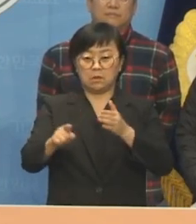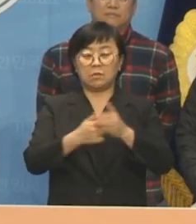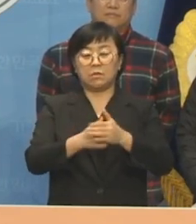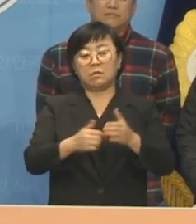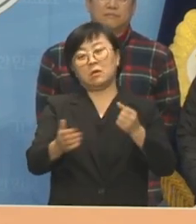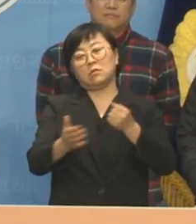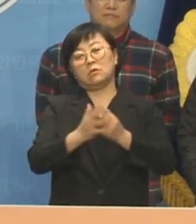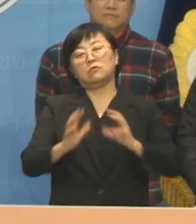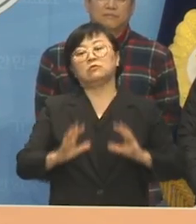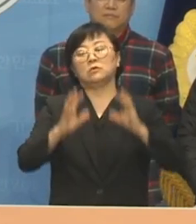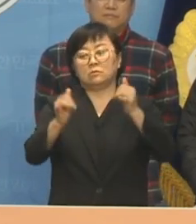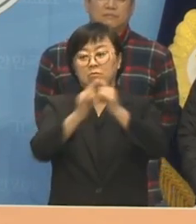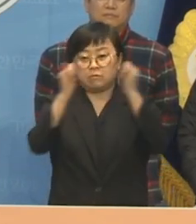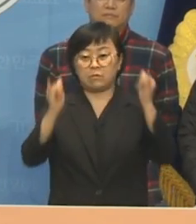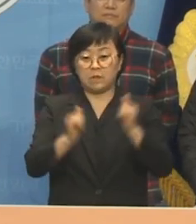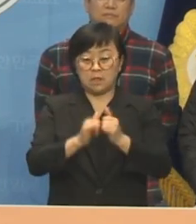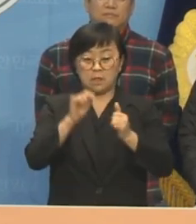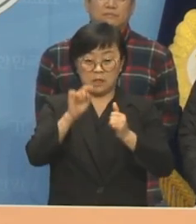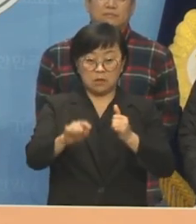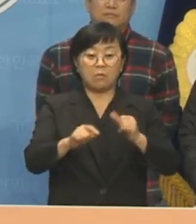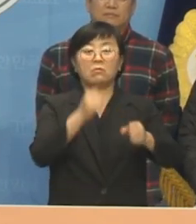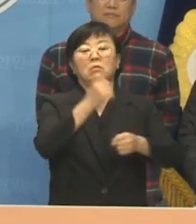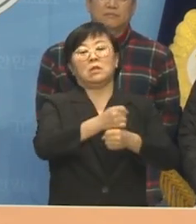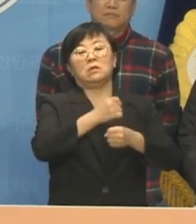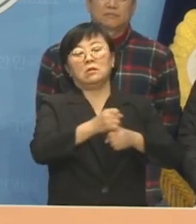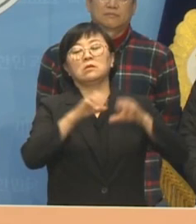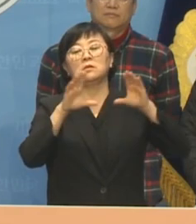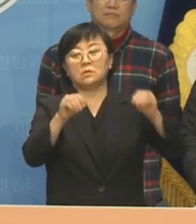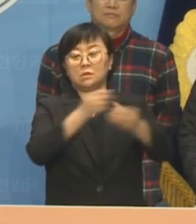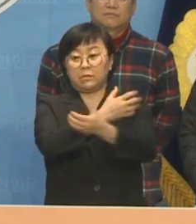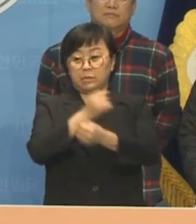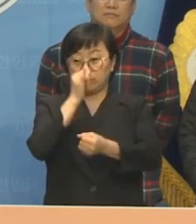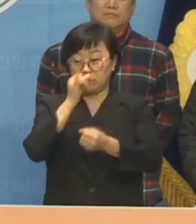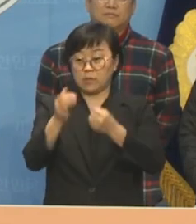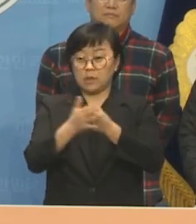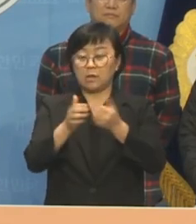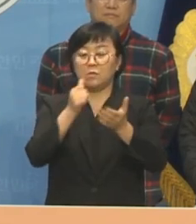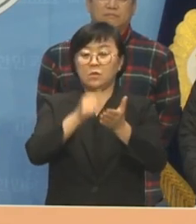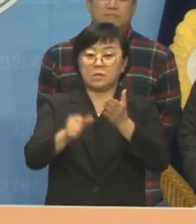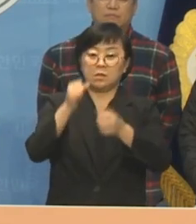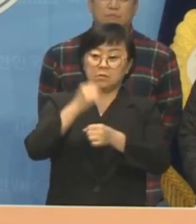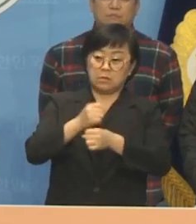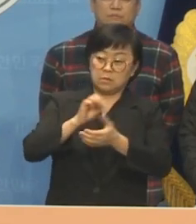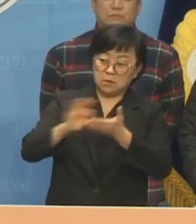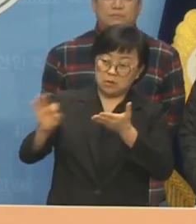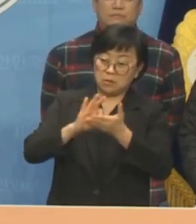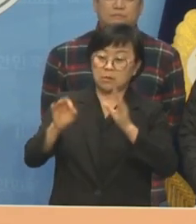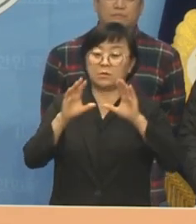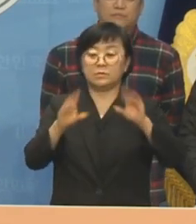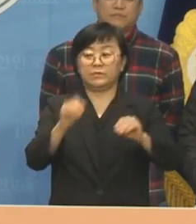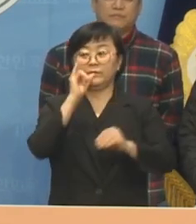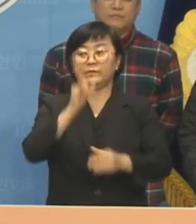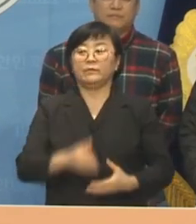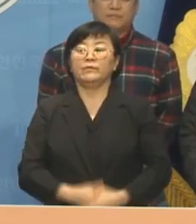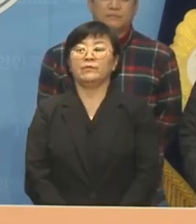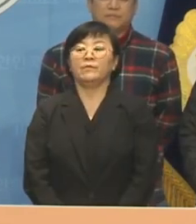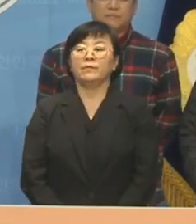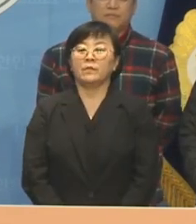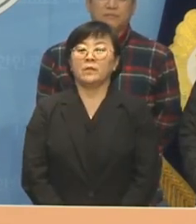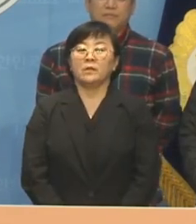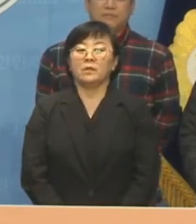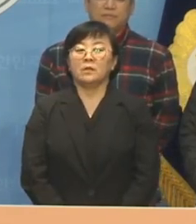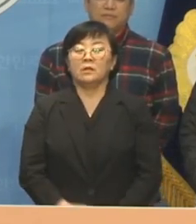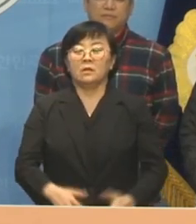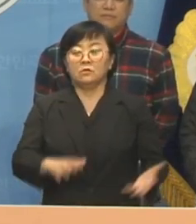때문에 국제사회에서는 확산탄 금지 협약을 맺어 생산과 사용을 금지하고 있습니다.